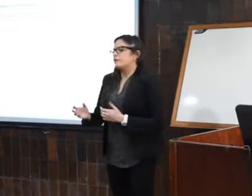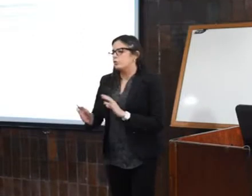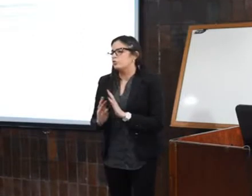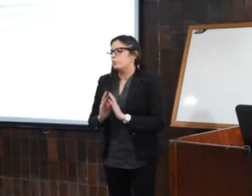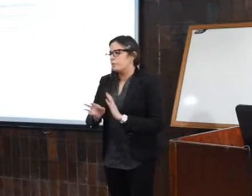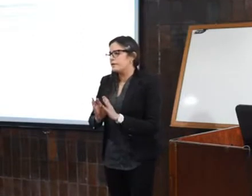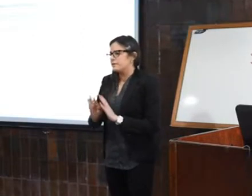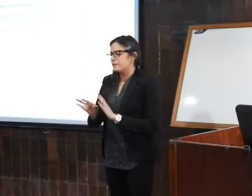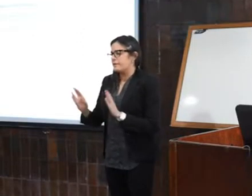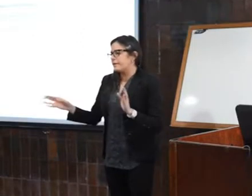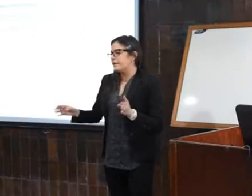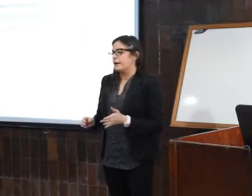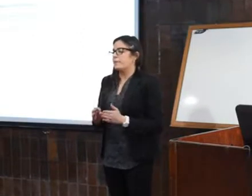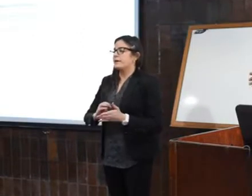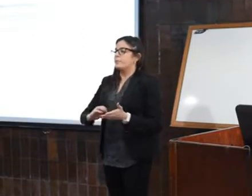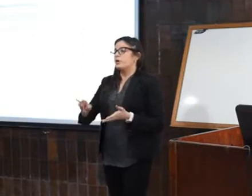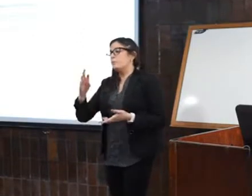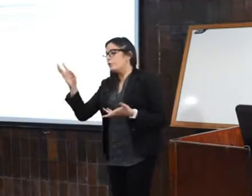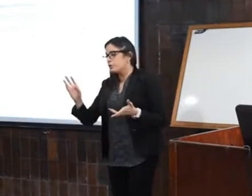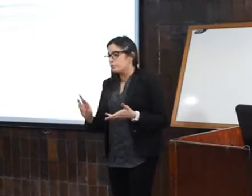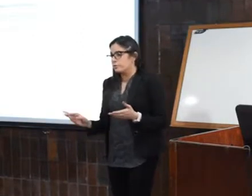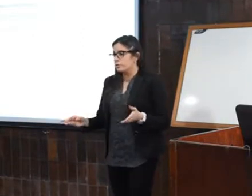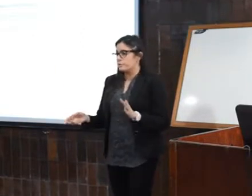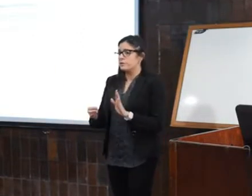tu propia medida